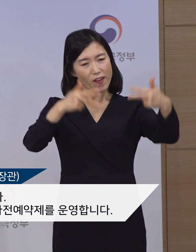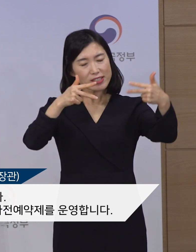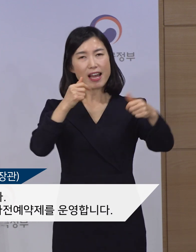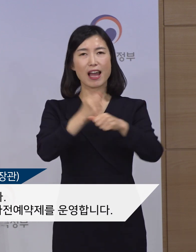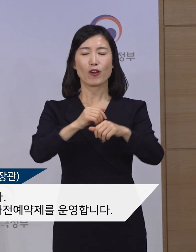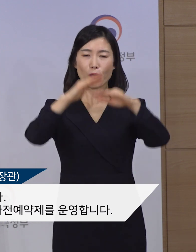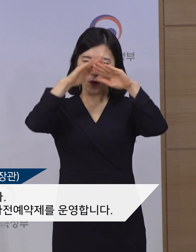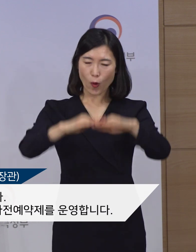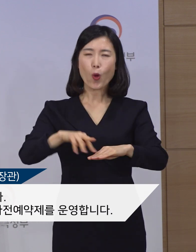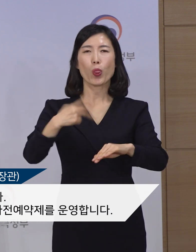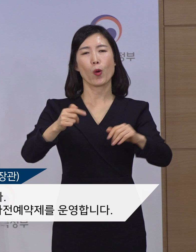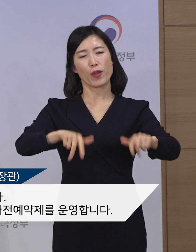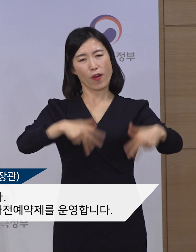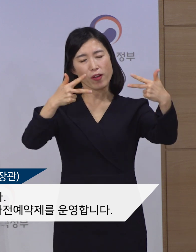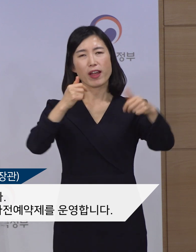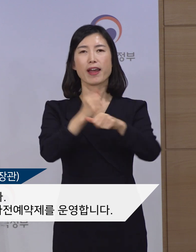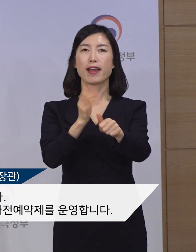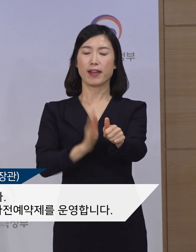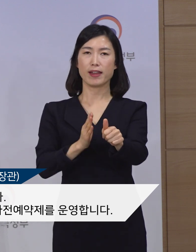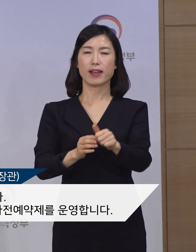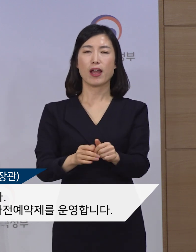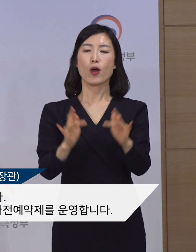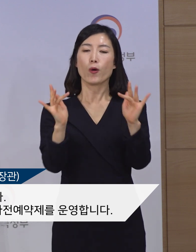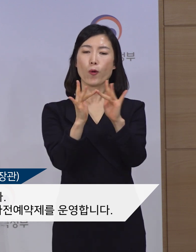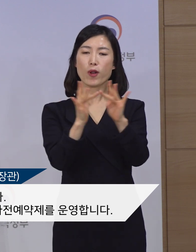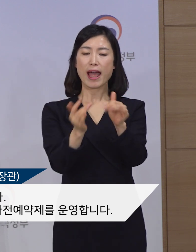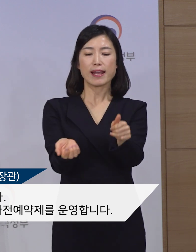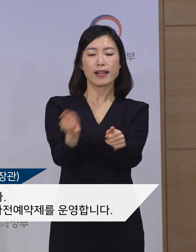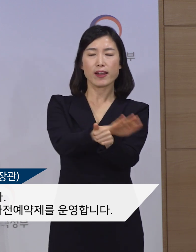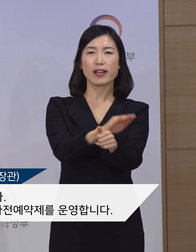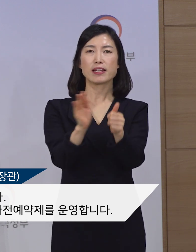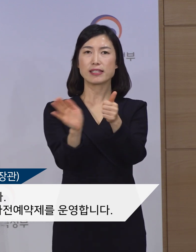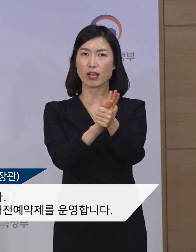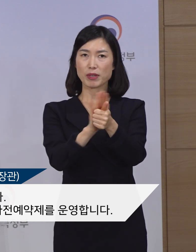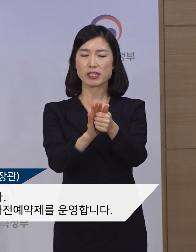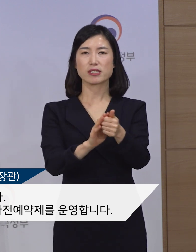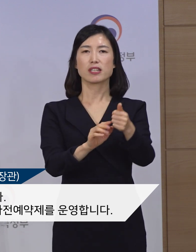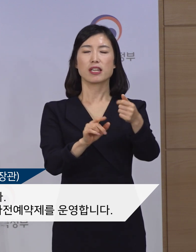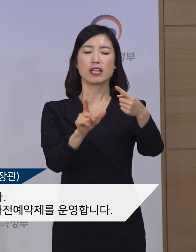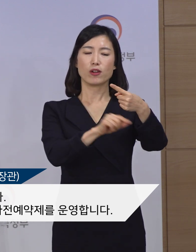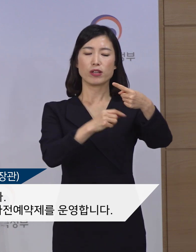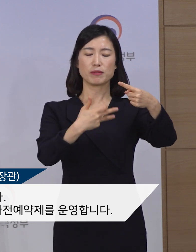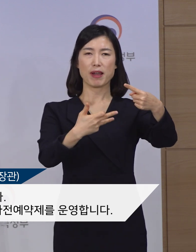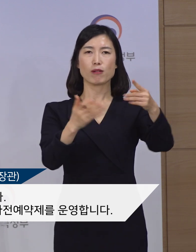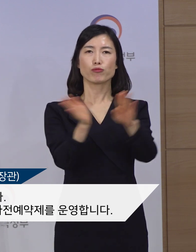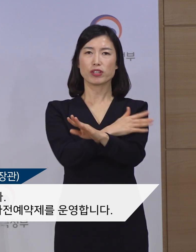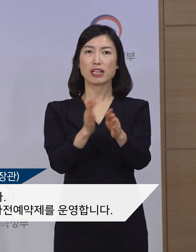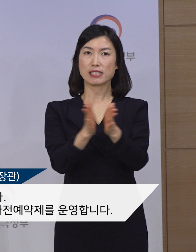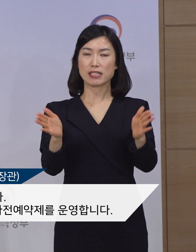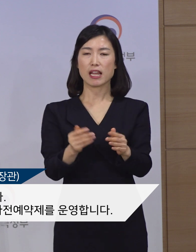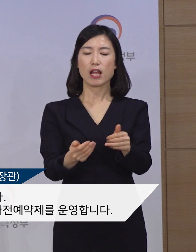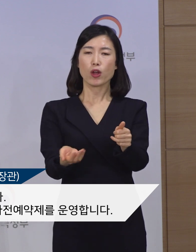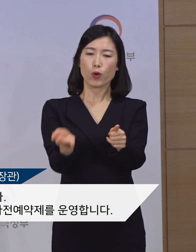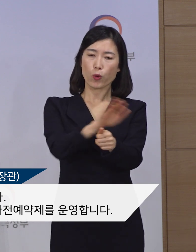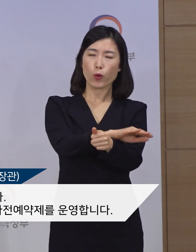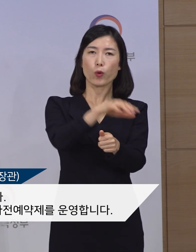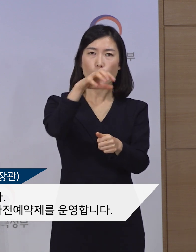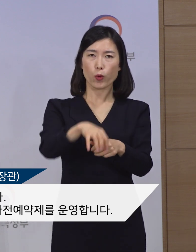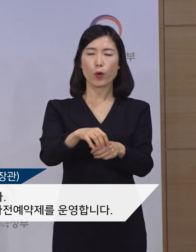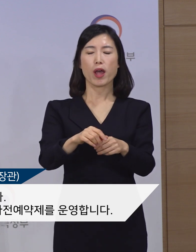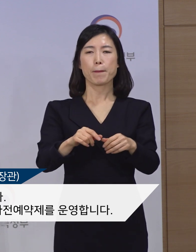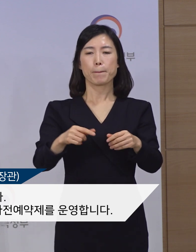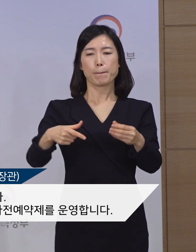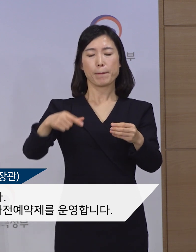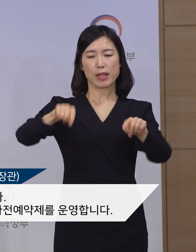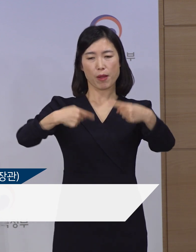성묘 서비스는 1월 18일부터 제공합니다. 봉안시설의 경우 명절 전후 5주간 시간대별로 사전